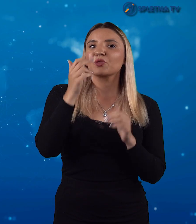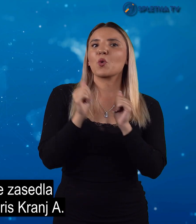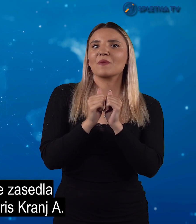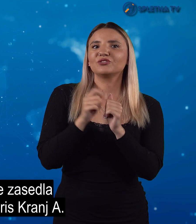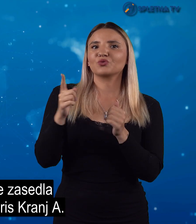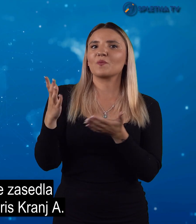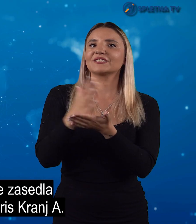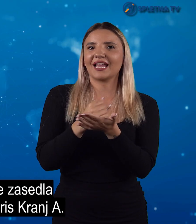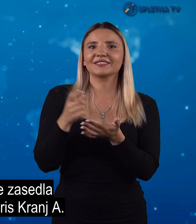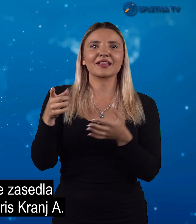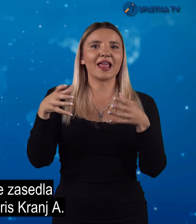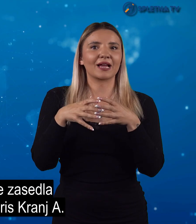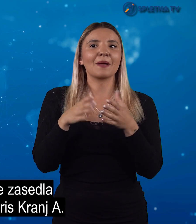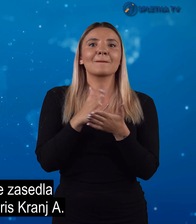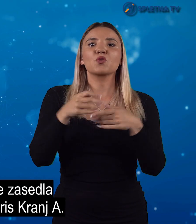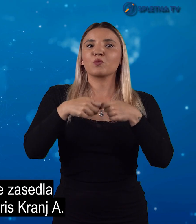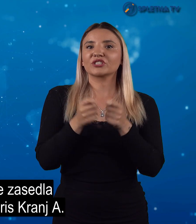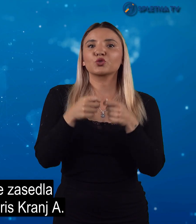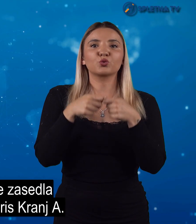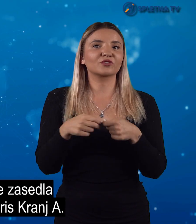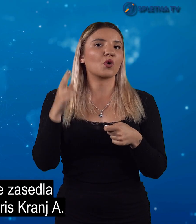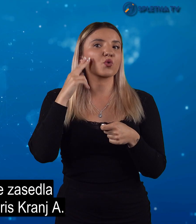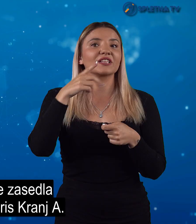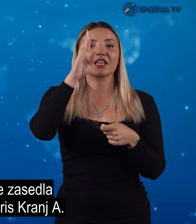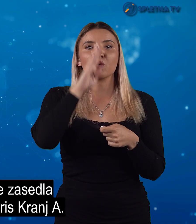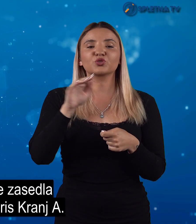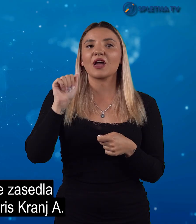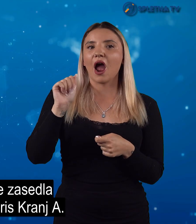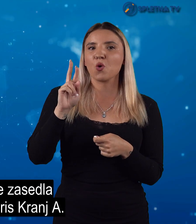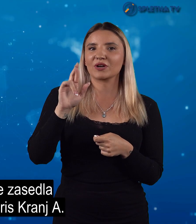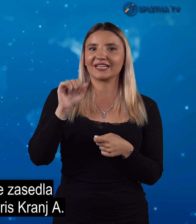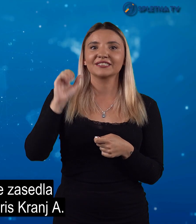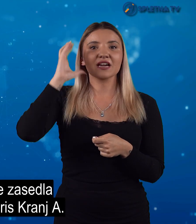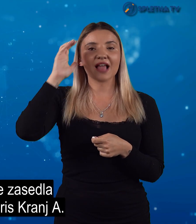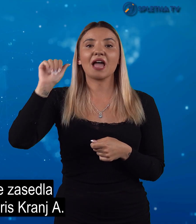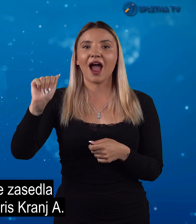prvakov. Tretje mesto je zasedla ekipa MDGN Auris Kranj A.